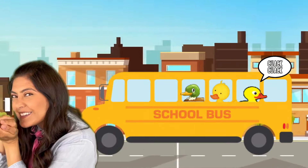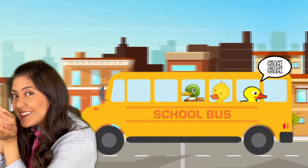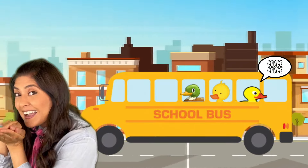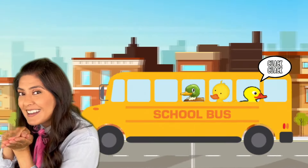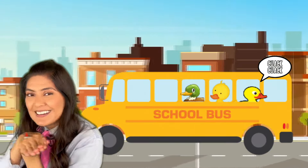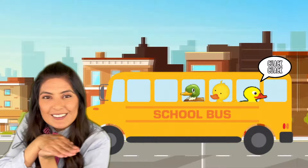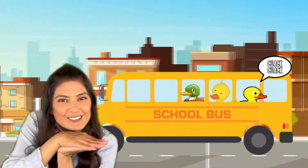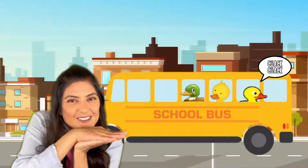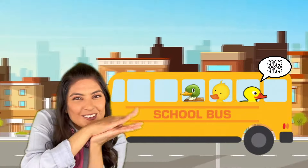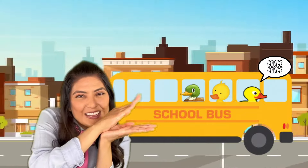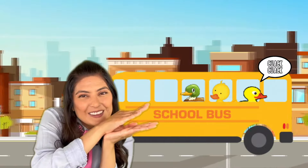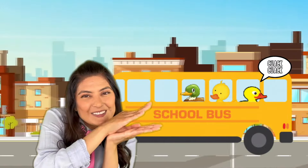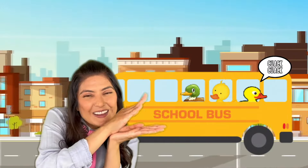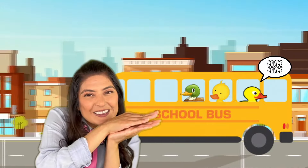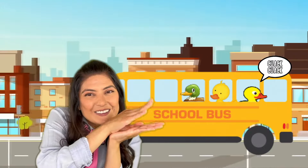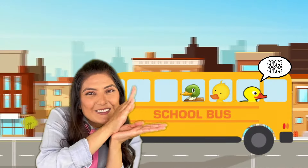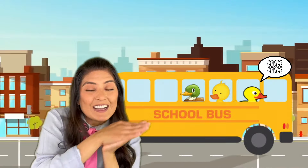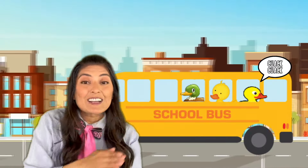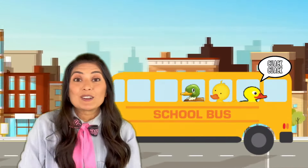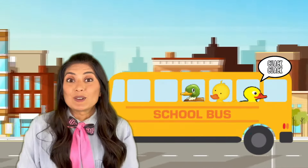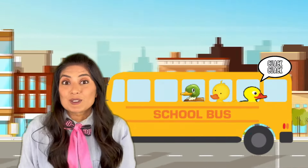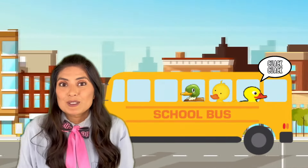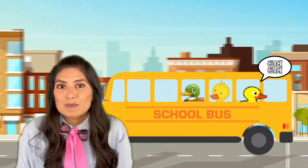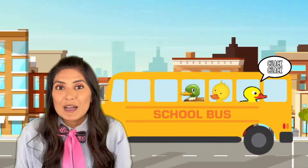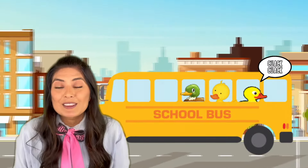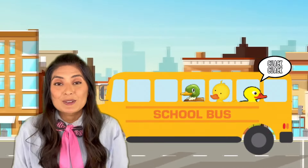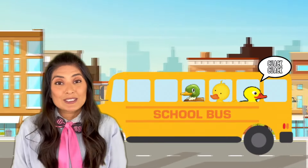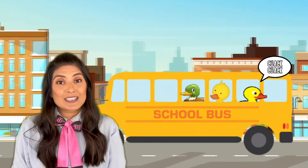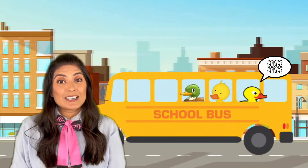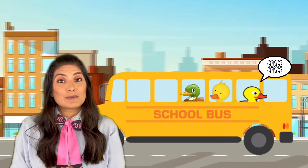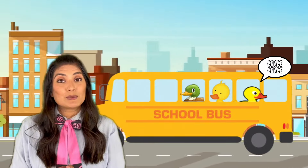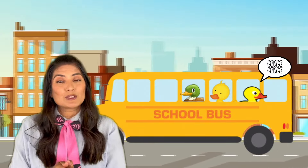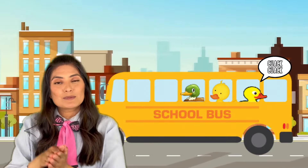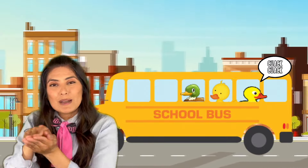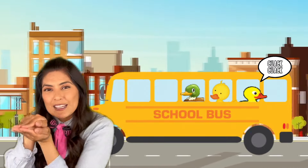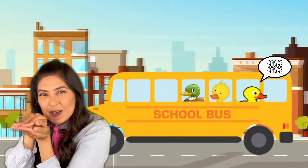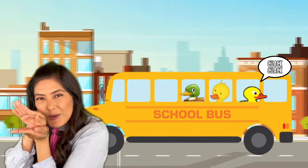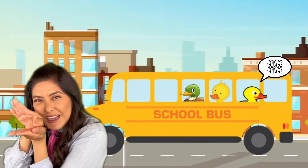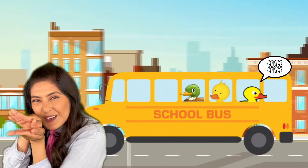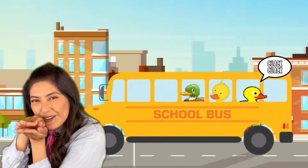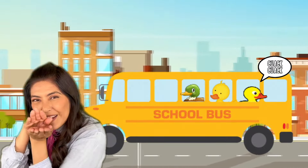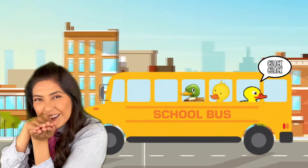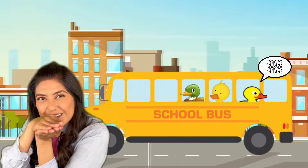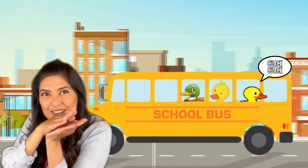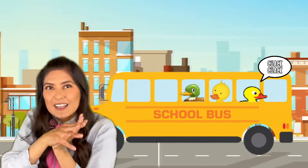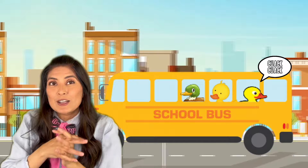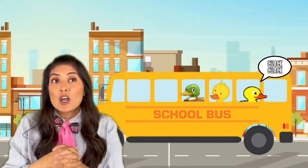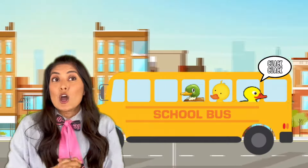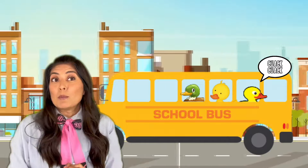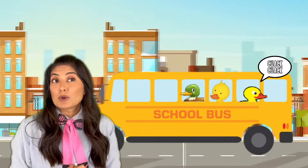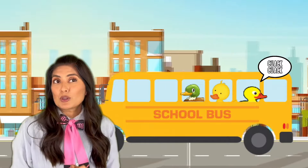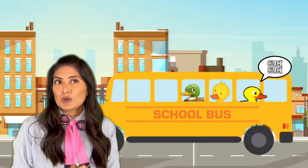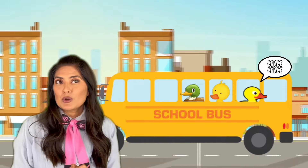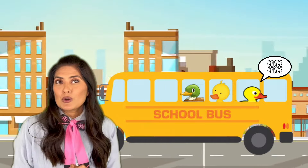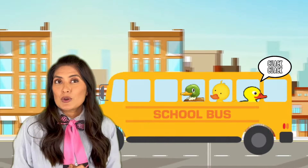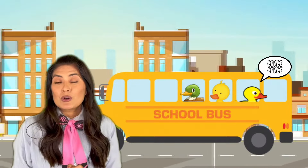cuac, cuac, cuac, cuac. Los patos en el bus van cuac, cuac, cuac, por toda